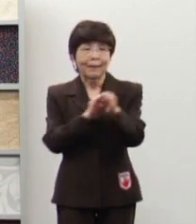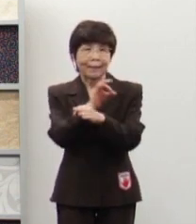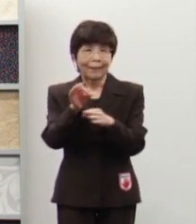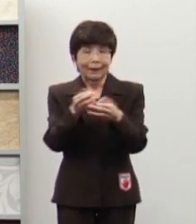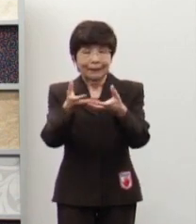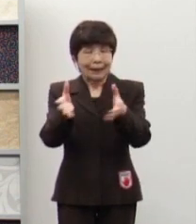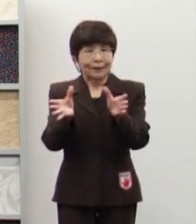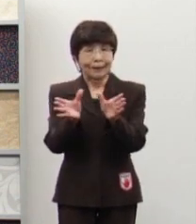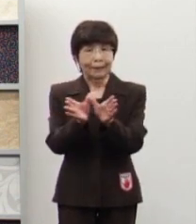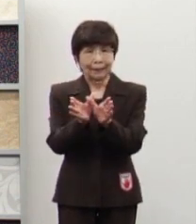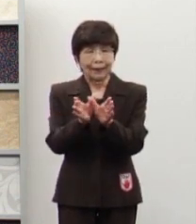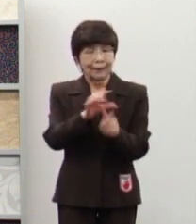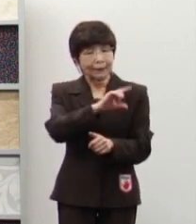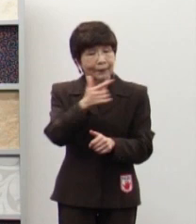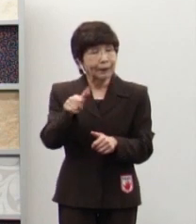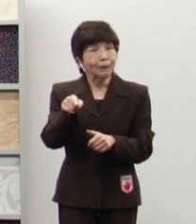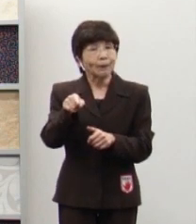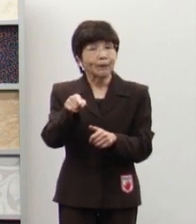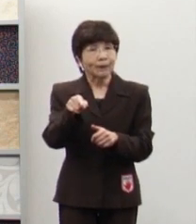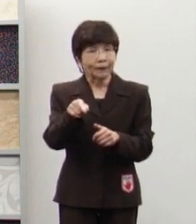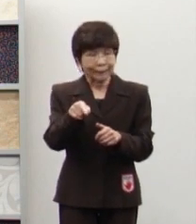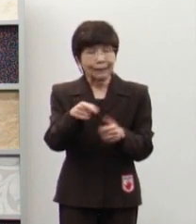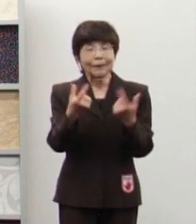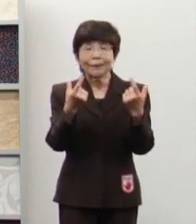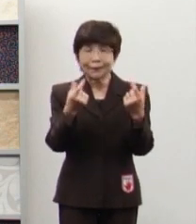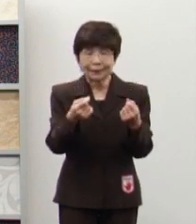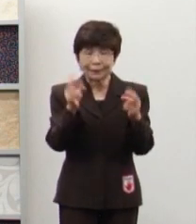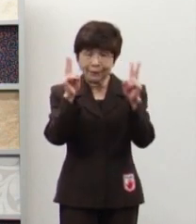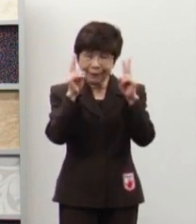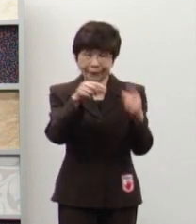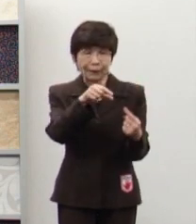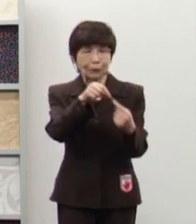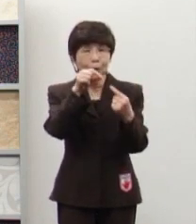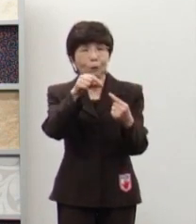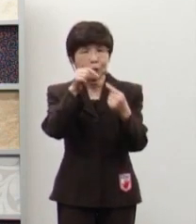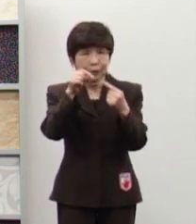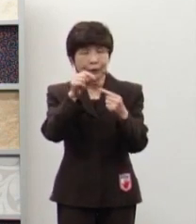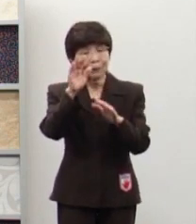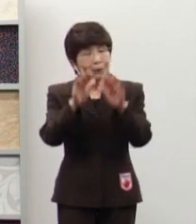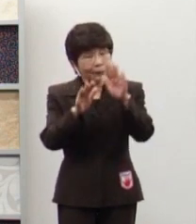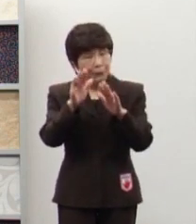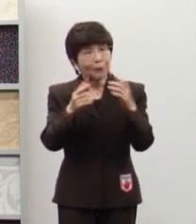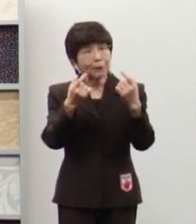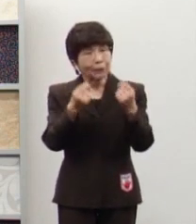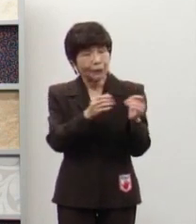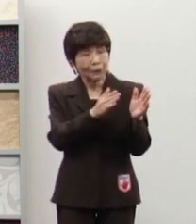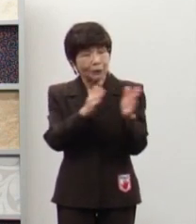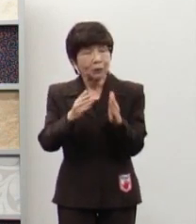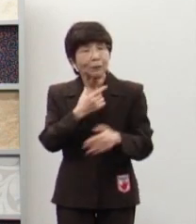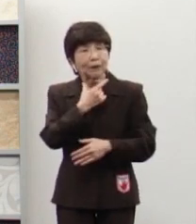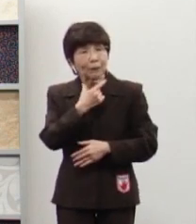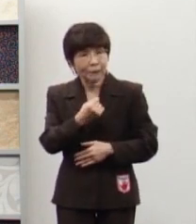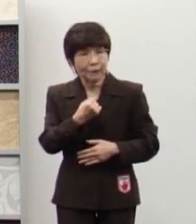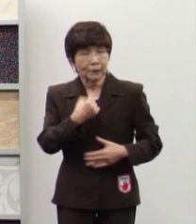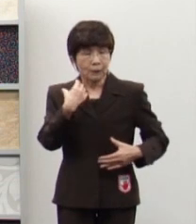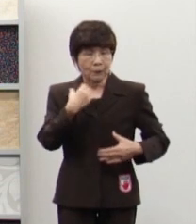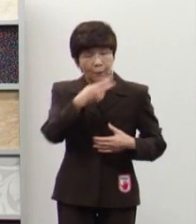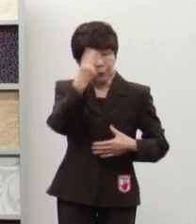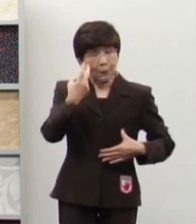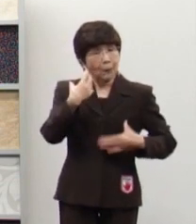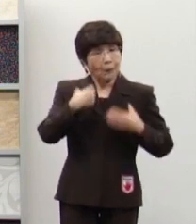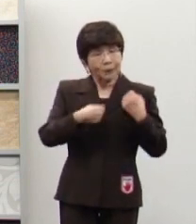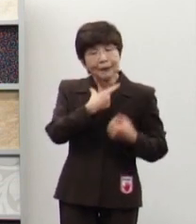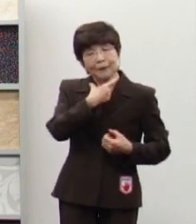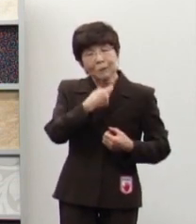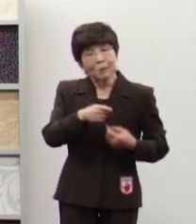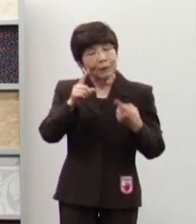体などに対しまして求人確保を要請するなど、今後も高校生の希望する進路実現に向けた取り組